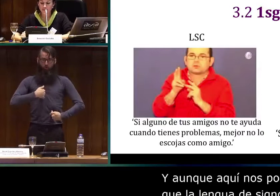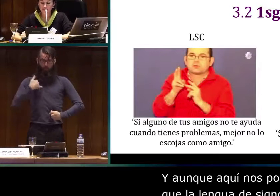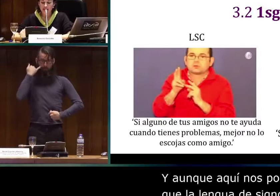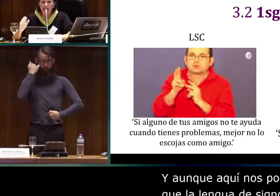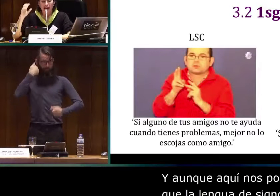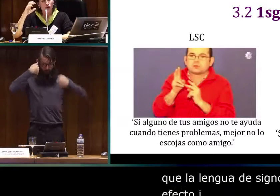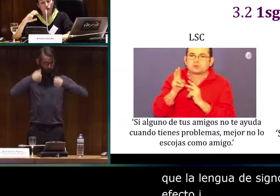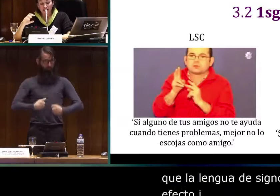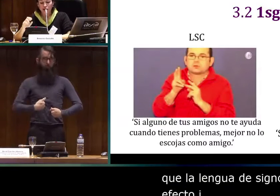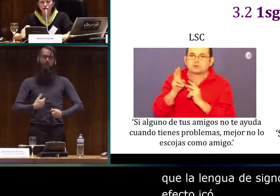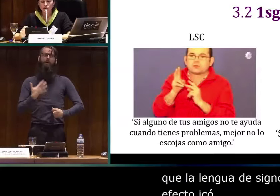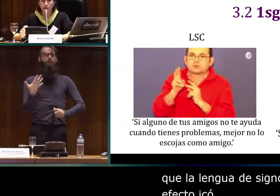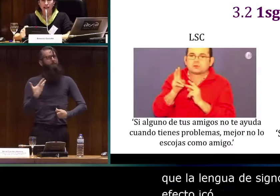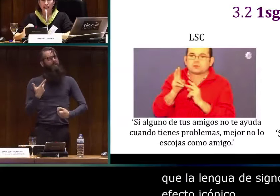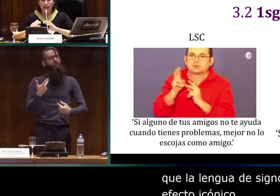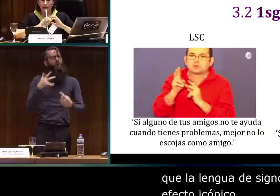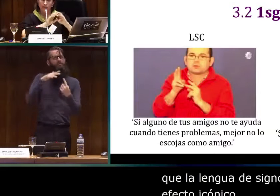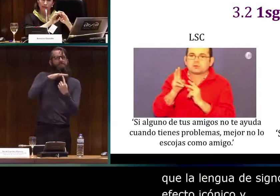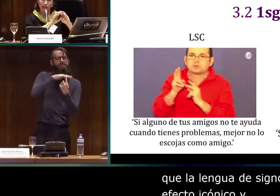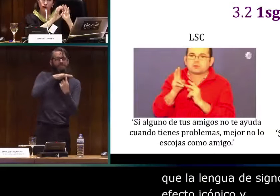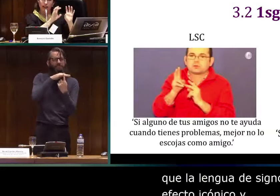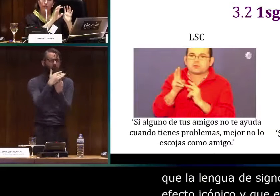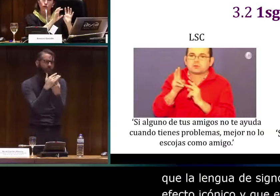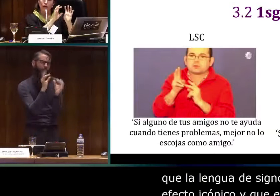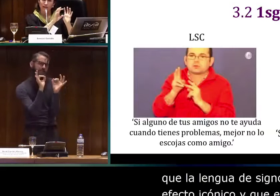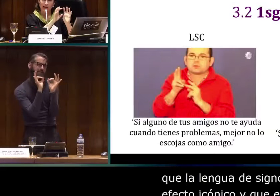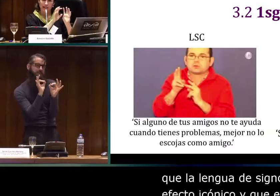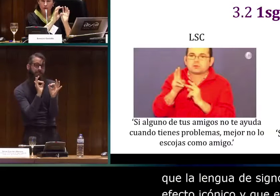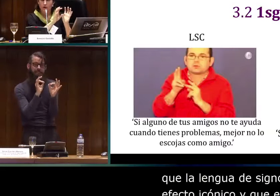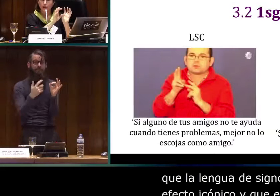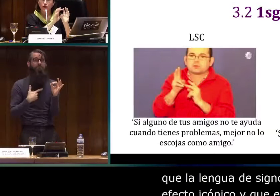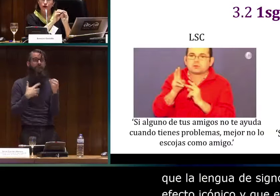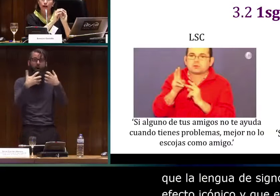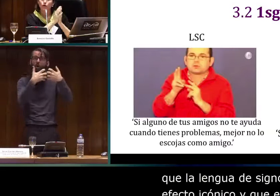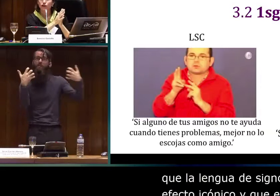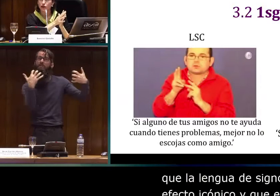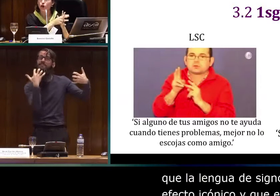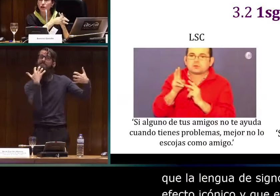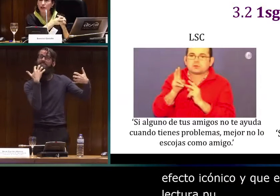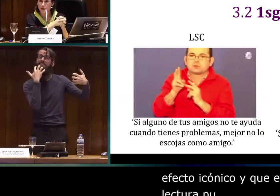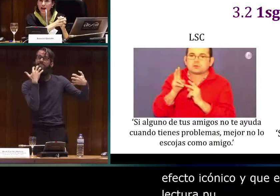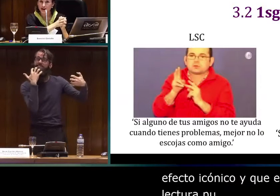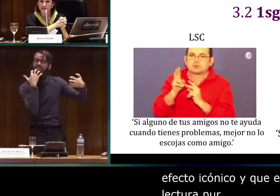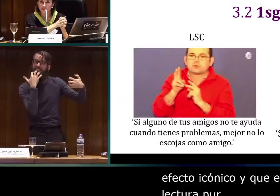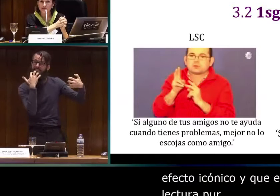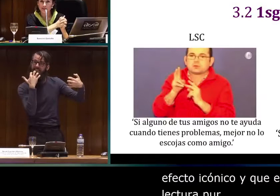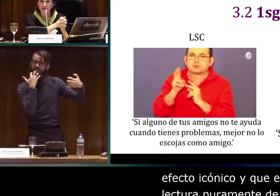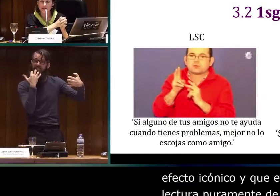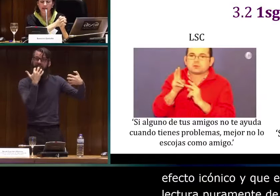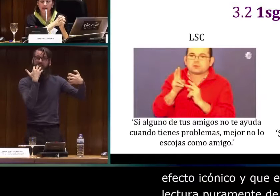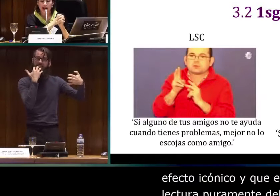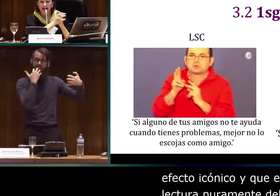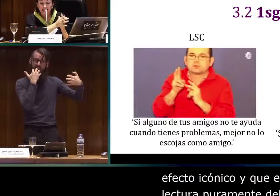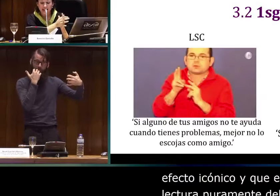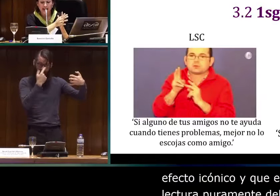referencial, en contextos en los que tenemos una frase, una oración en un contexto condicional,